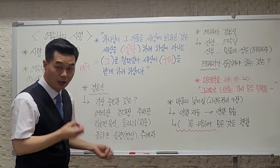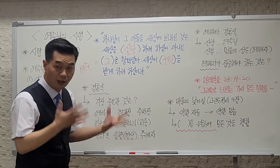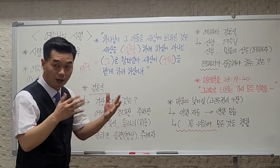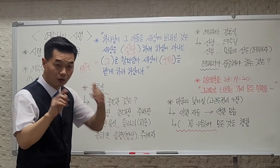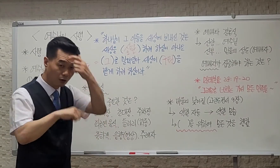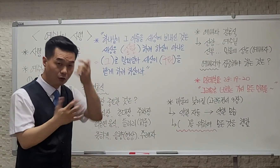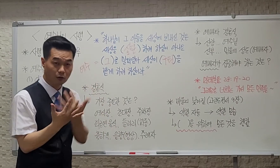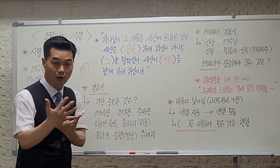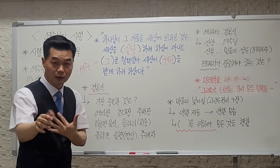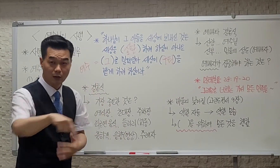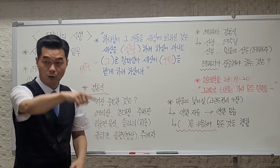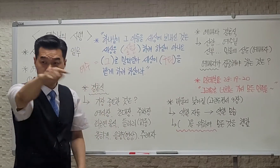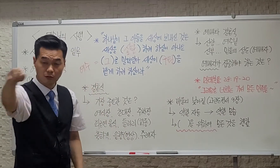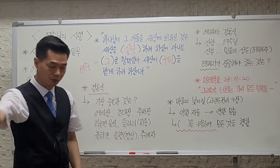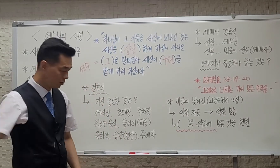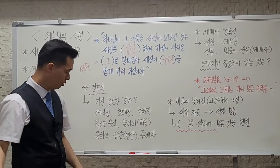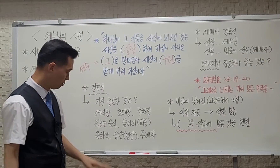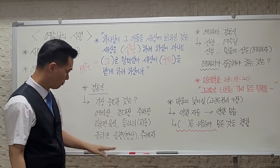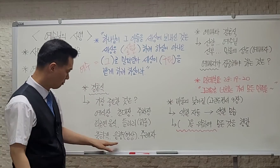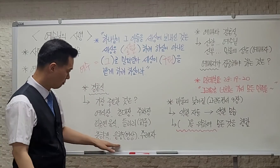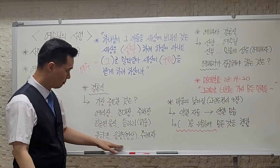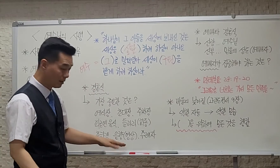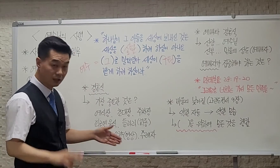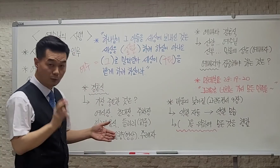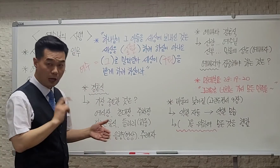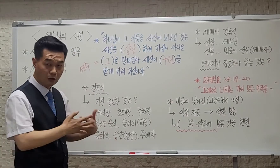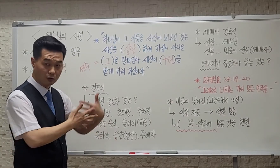축하게 여기 성도들 꽉 차고, 그죠? 음향, 영상,